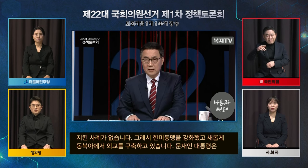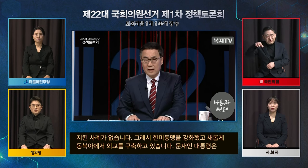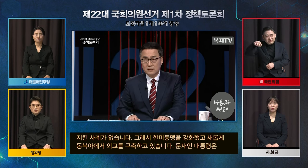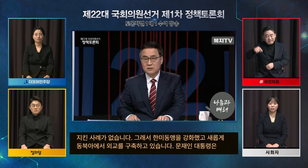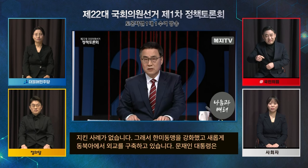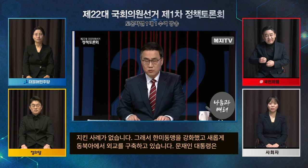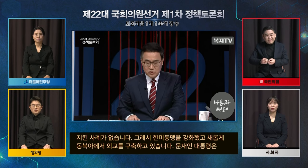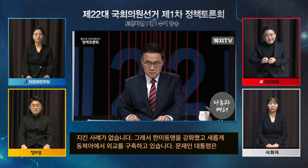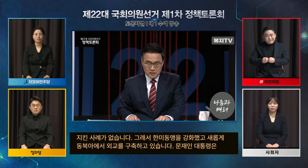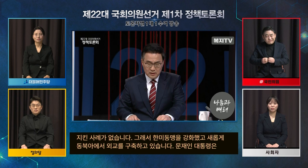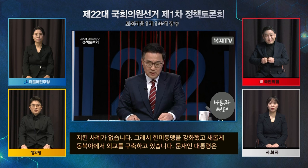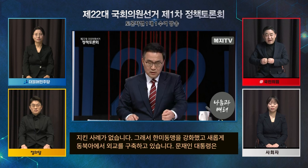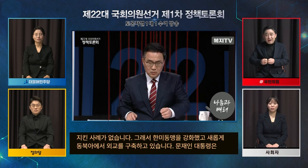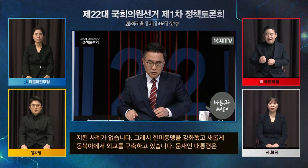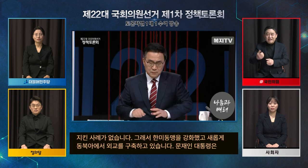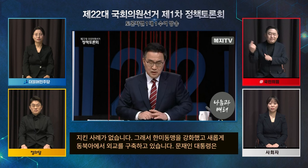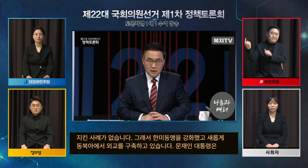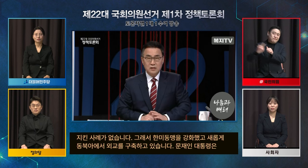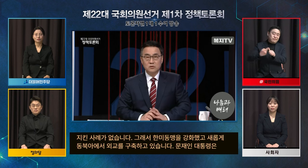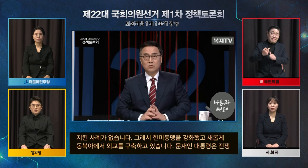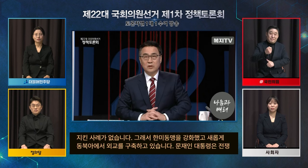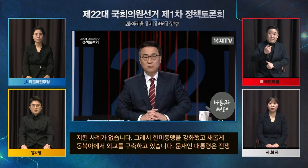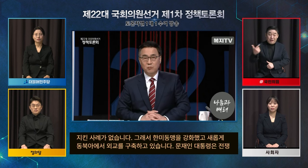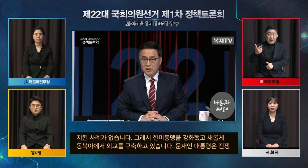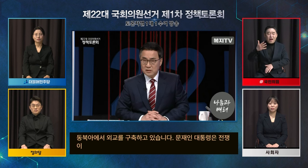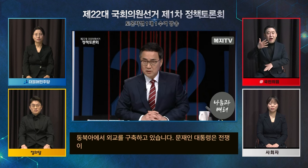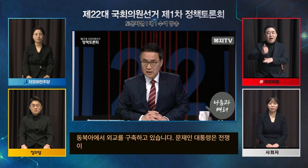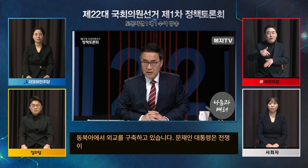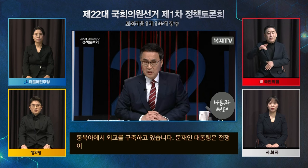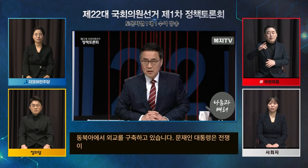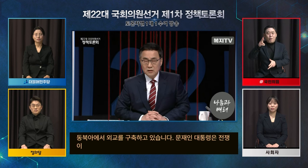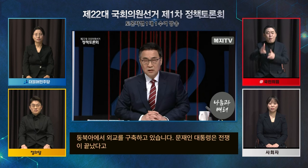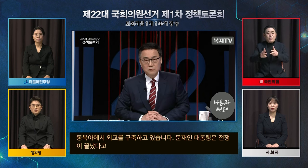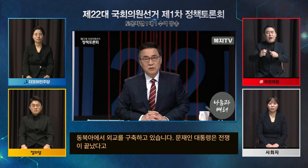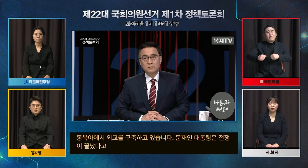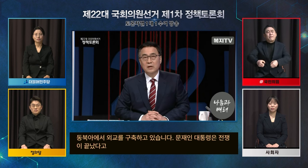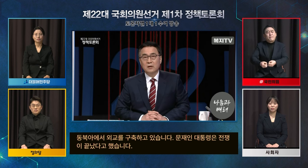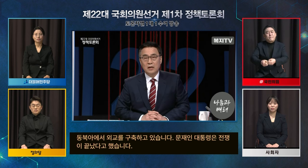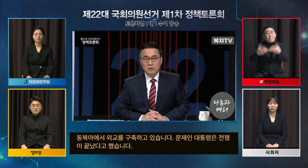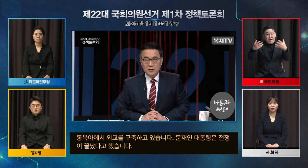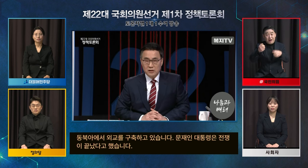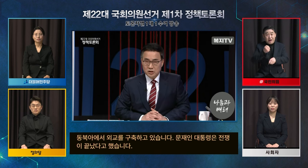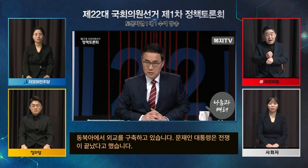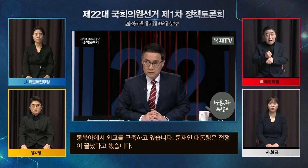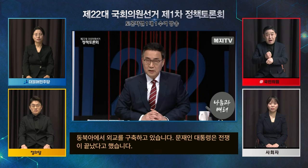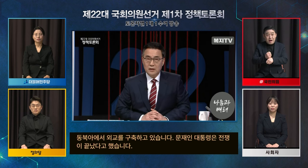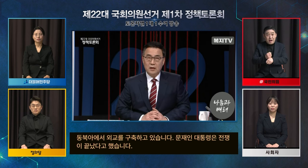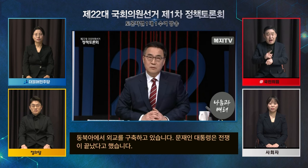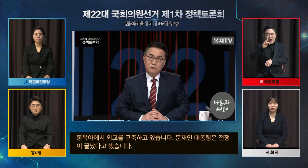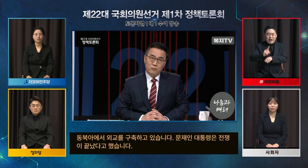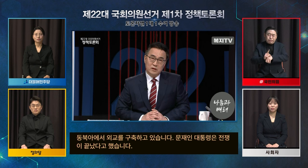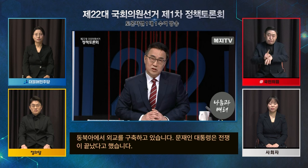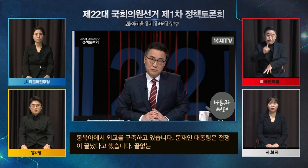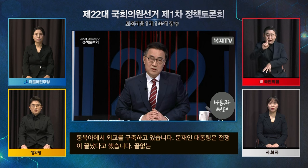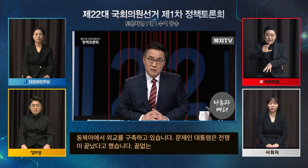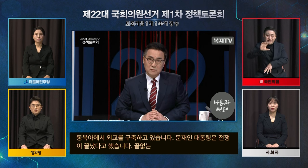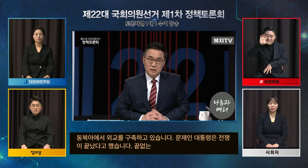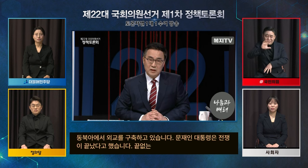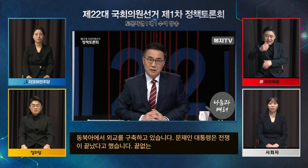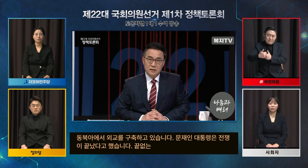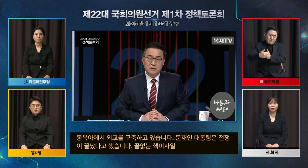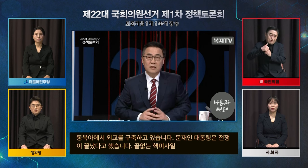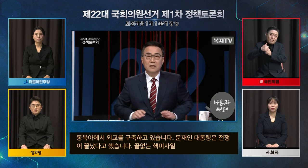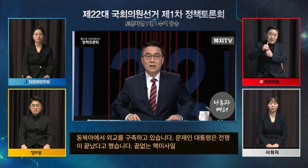삶은 소대가리, 앙천대소였습니다. 그리고 급기야 개성공단을 폭파했습니다. 끝없는 핵미사일 실험, 핵폭발 실험이